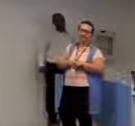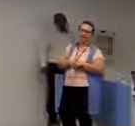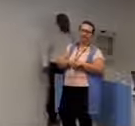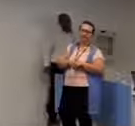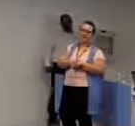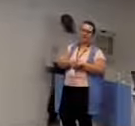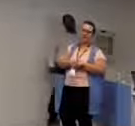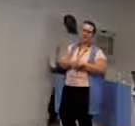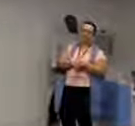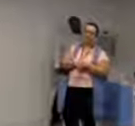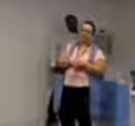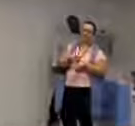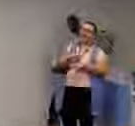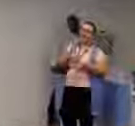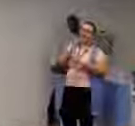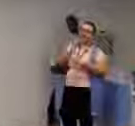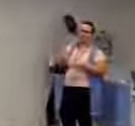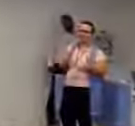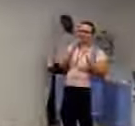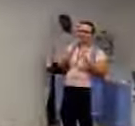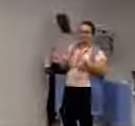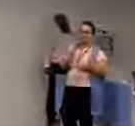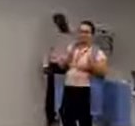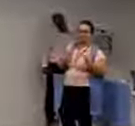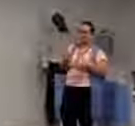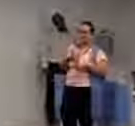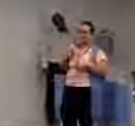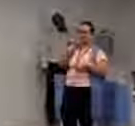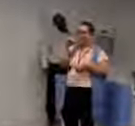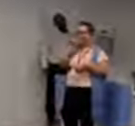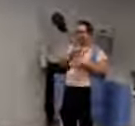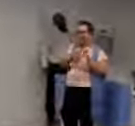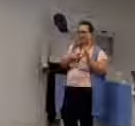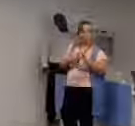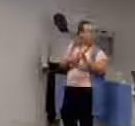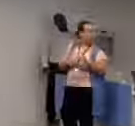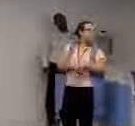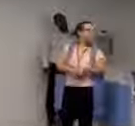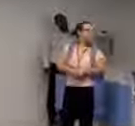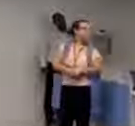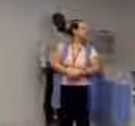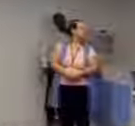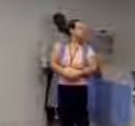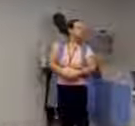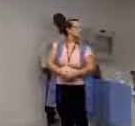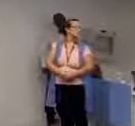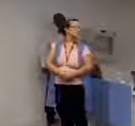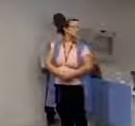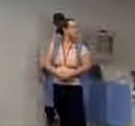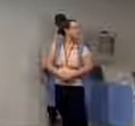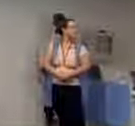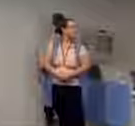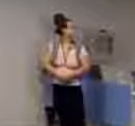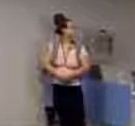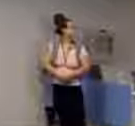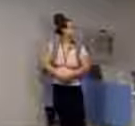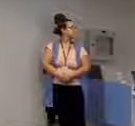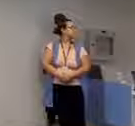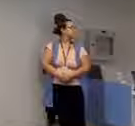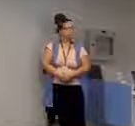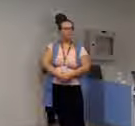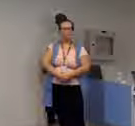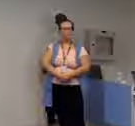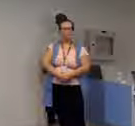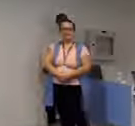Em termos de recursos produtivos, eu vou passar rápido isso aqui já tem uma certa conexão aqui com a parte